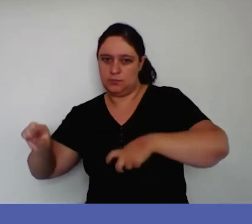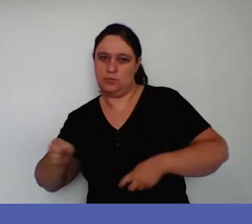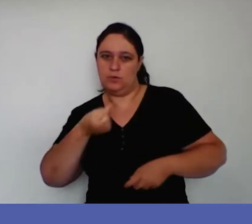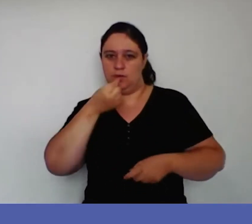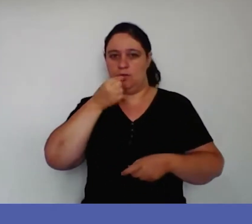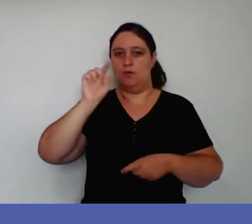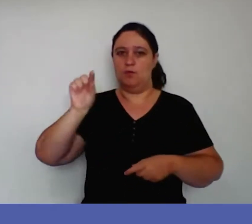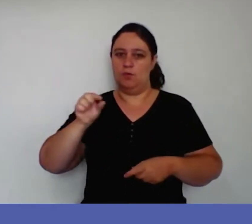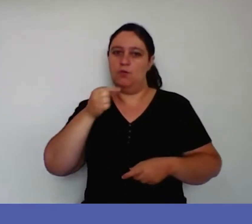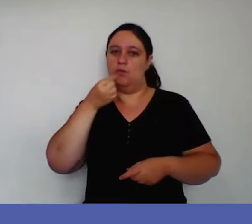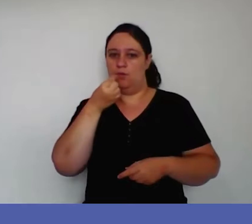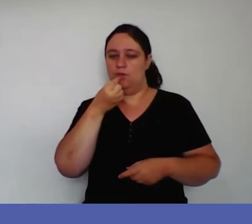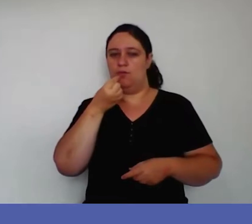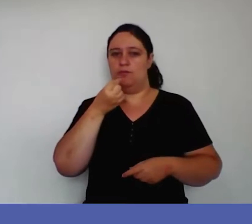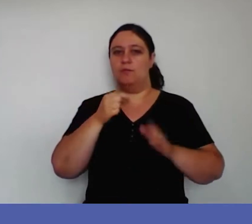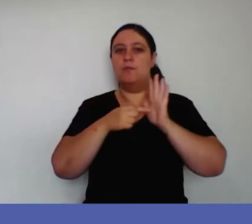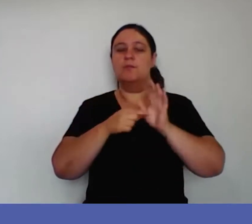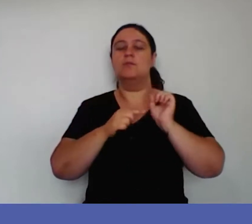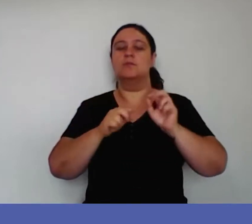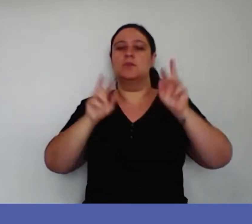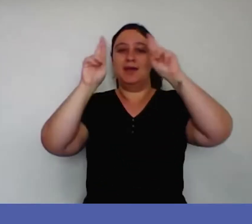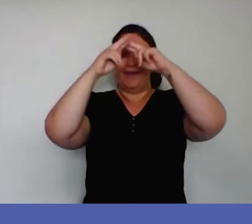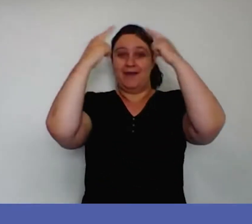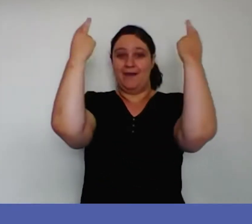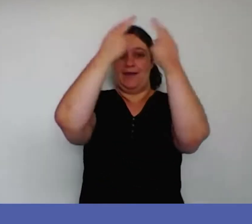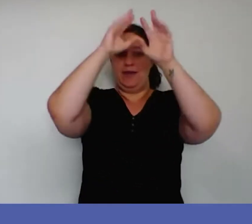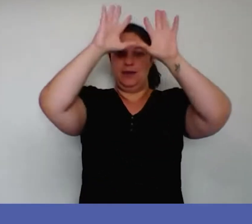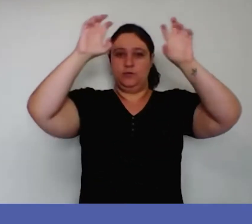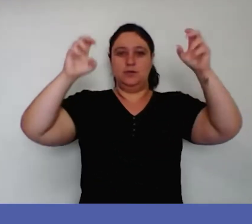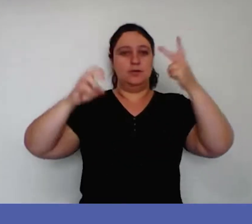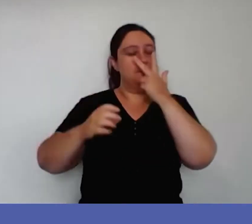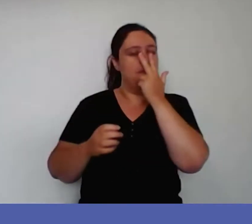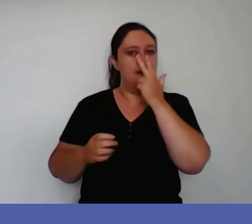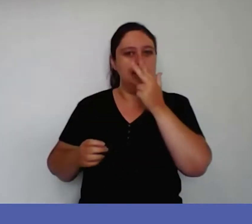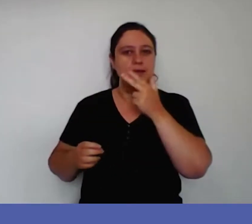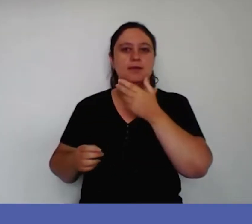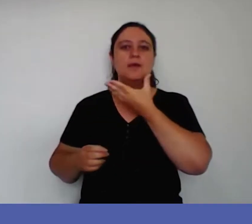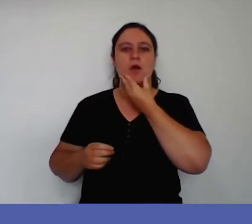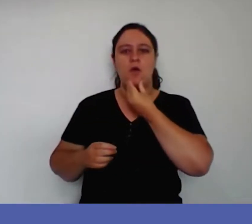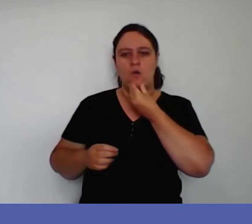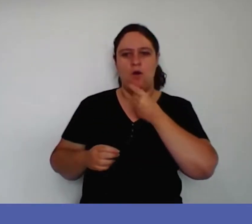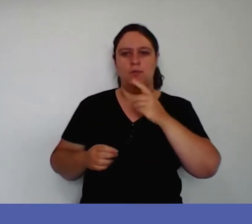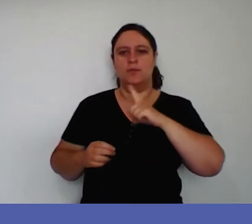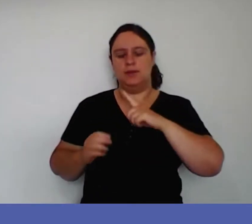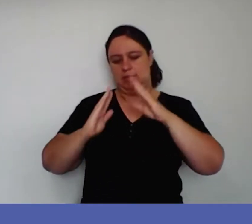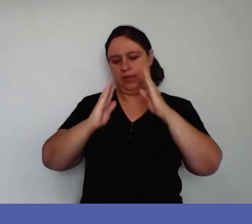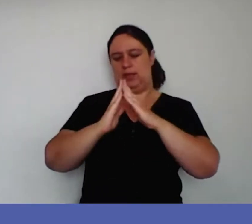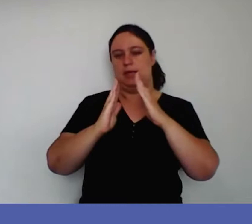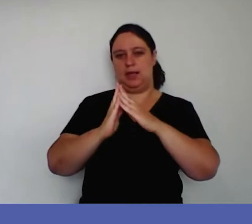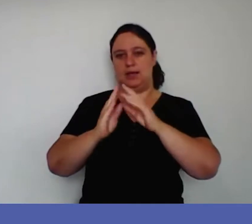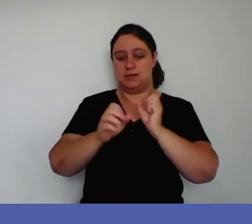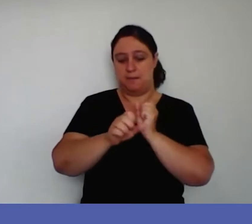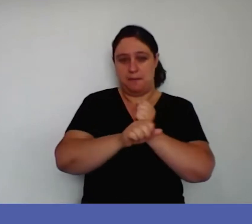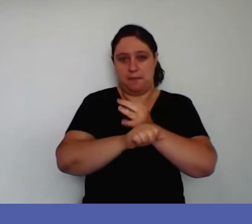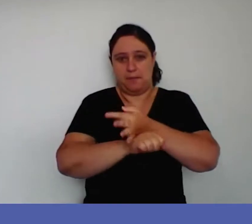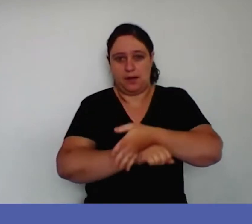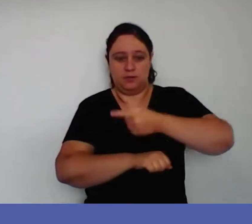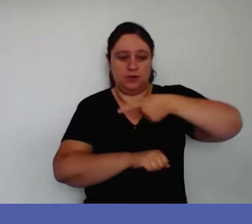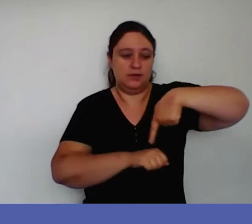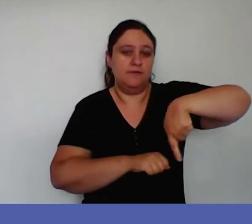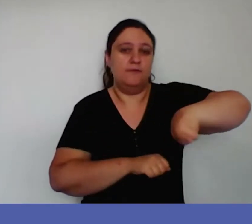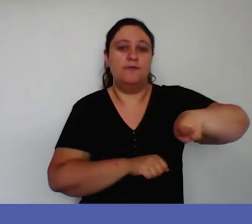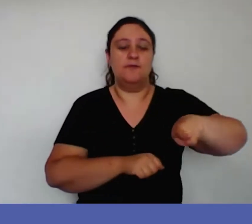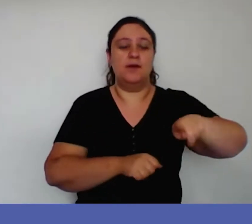é semelhante a um dono de casa que saiu de madrugada para assalariar trabalhadores para sua